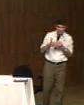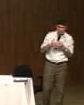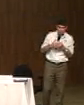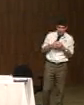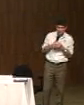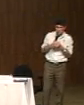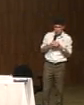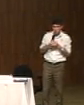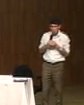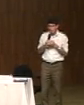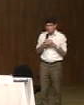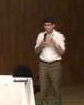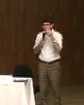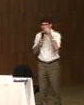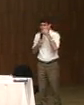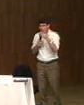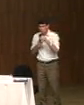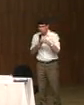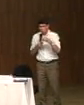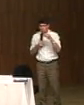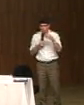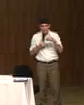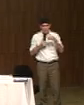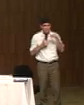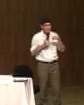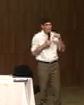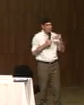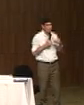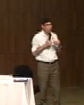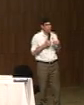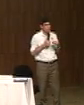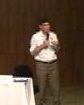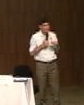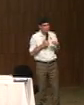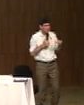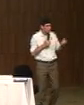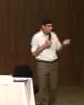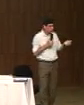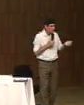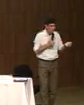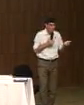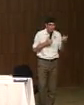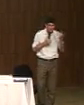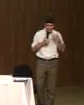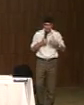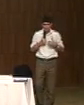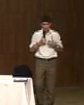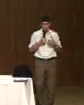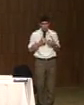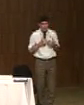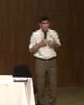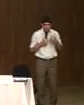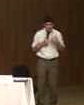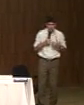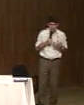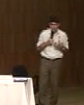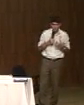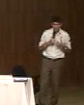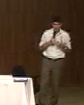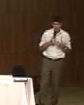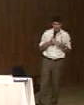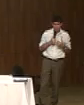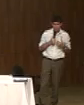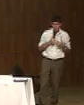não meritocrático, para que todos pudessem ter a mesma oportunidade, para que todos pudessem entrar nesta escola, que é uma escola